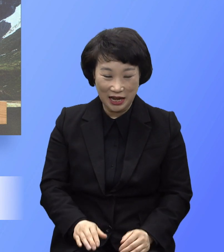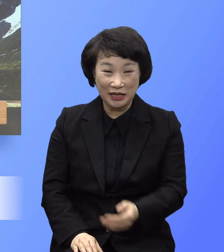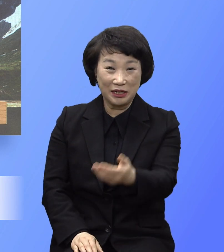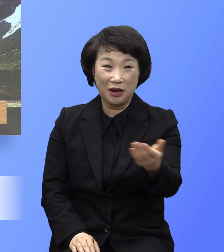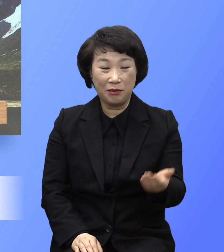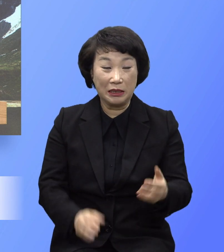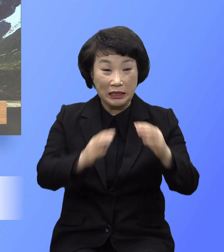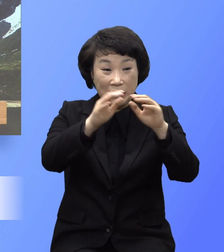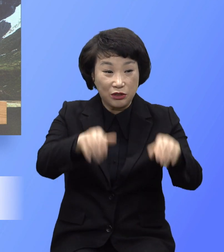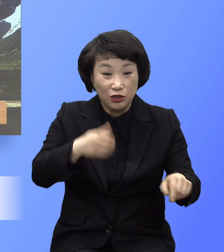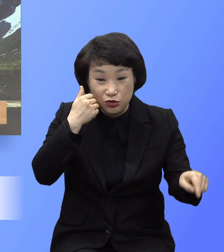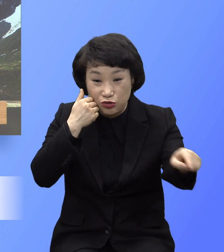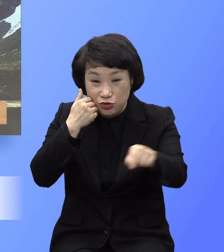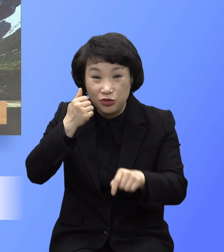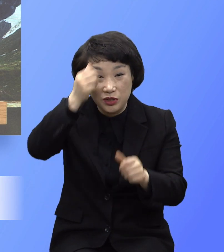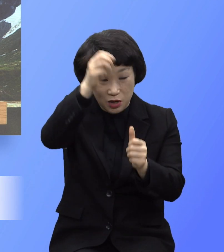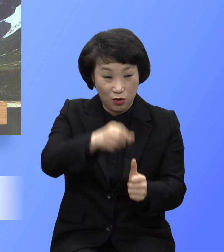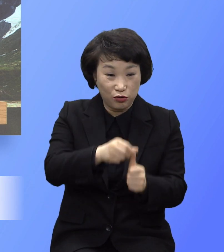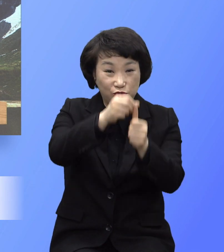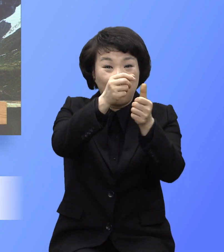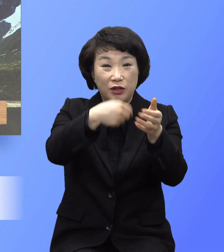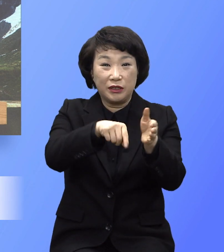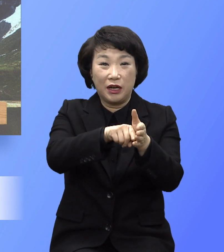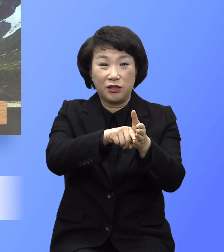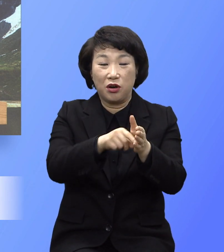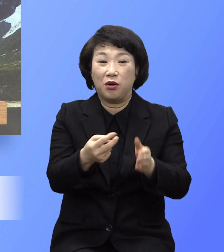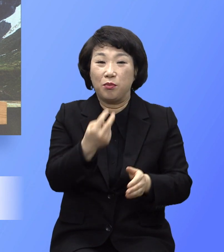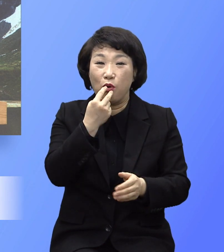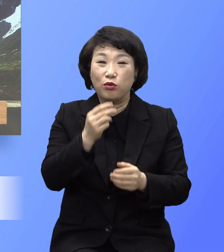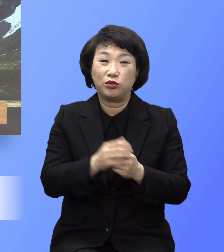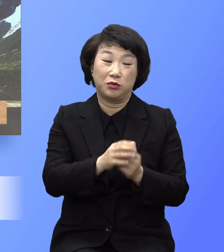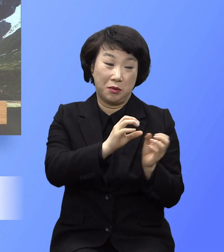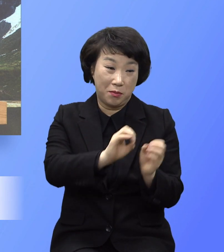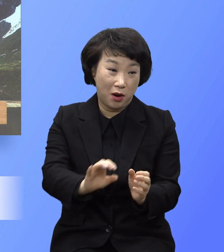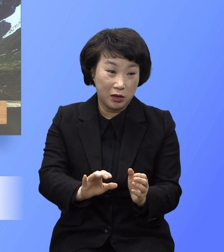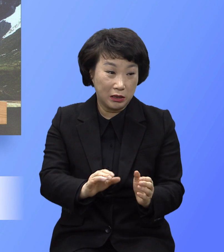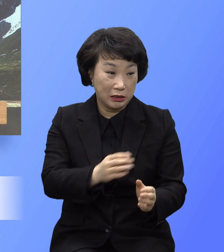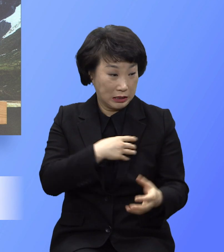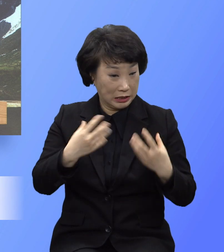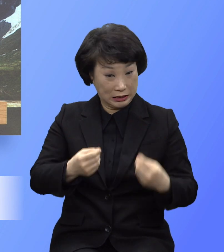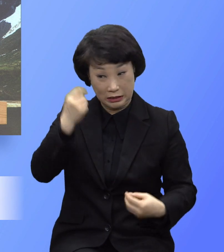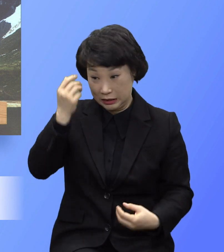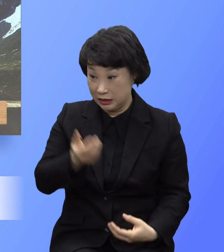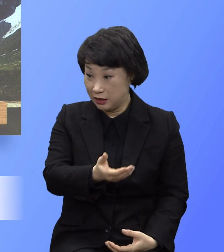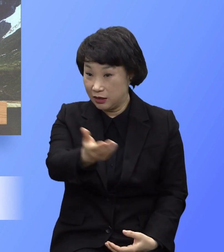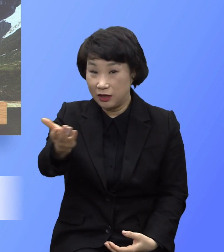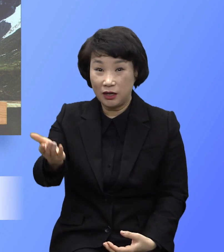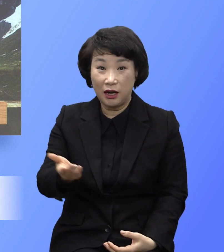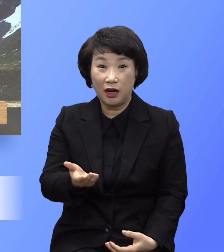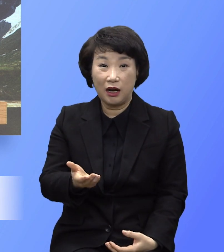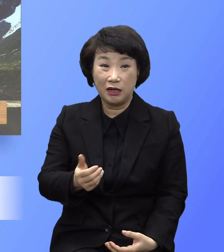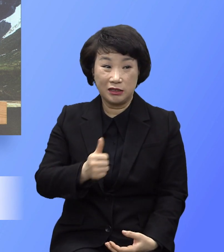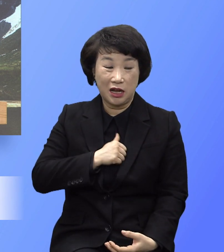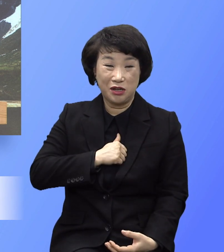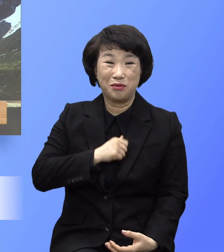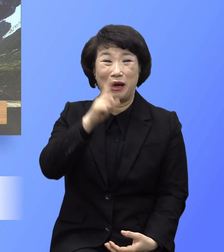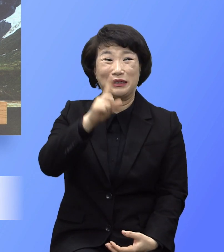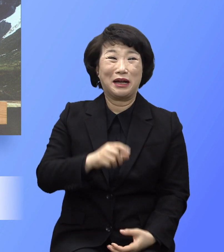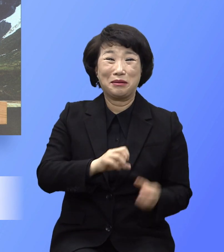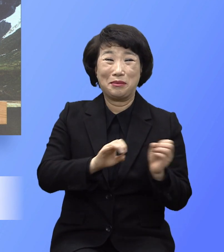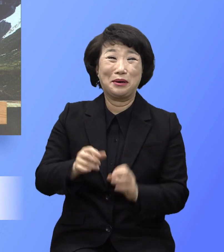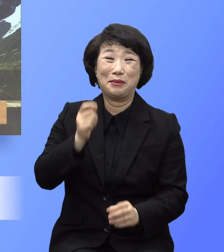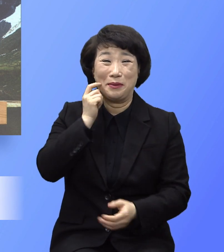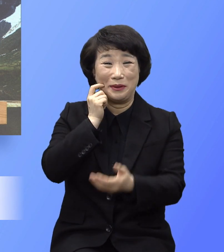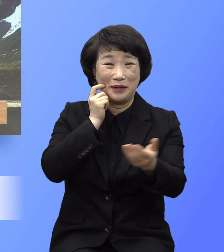여러분이 이웃 영혼을 구원을 위해서 목숨을 버릴 자신이 있습니까? 자존심 하나 못